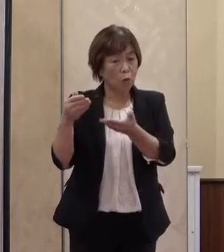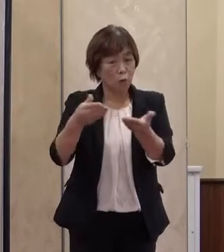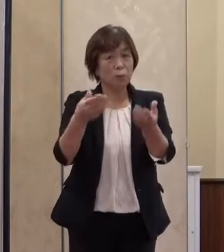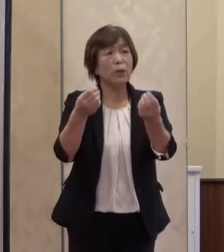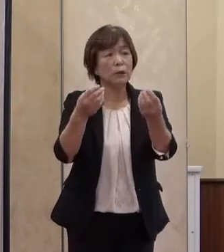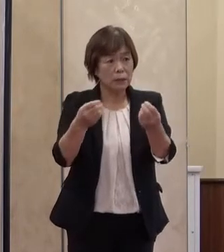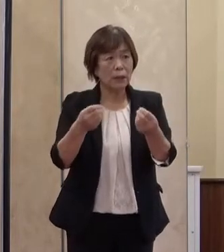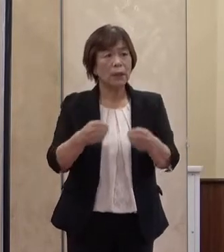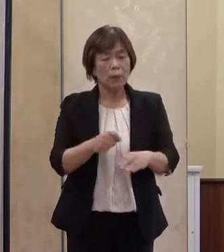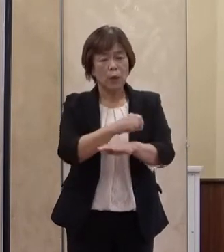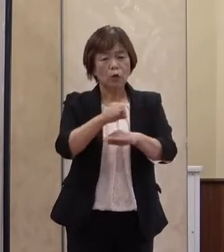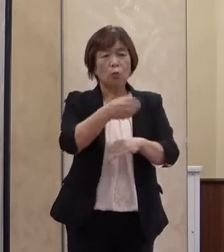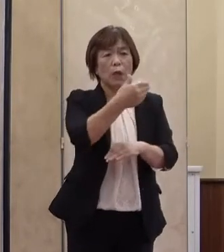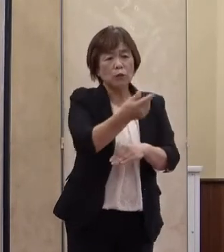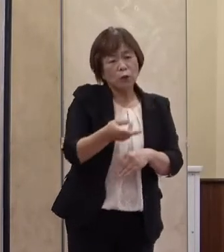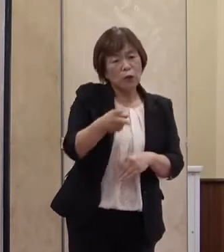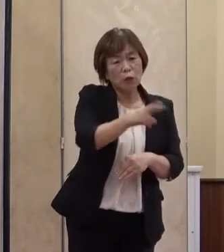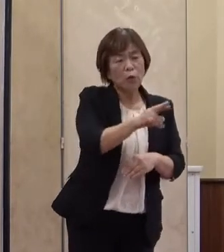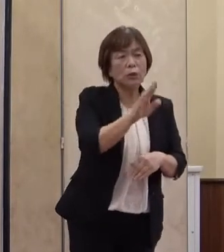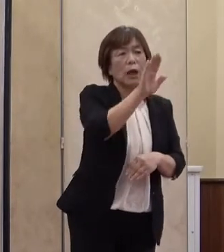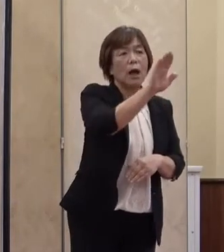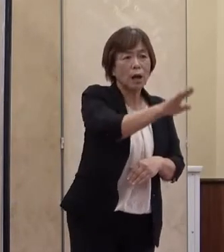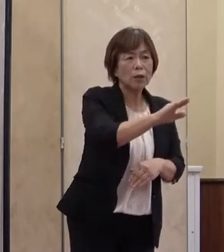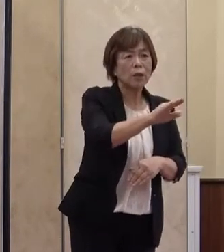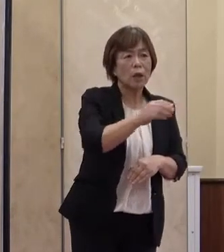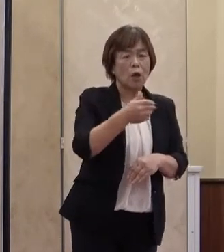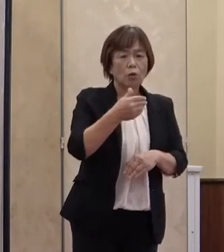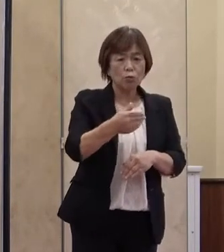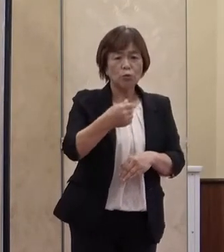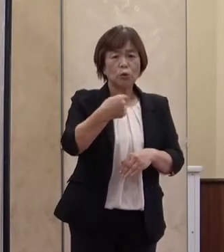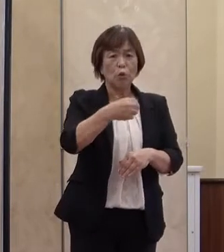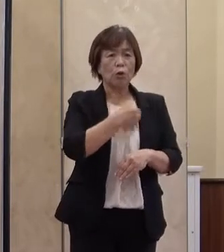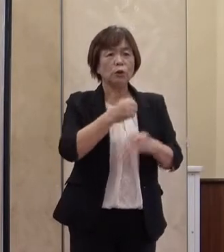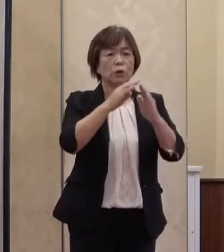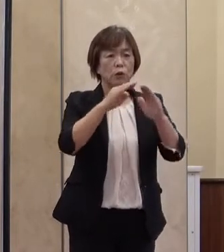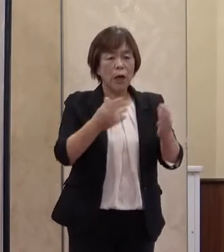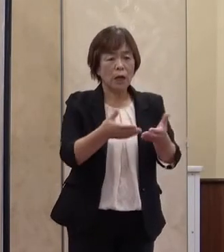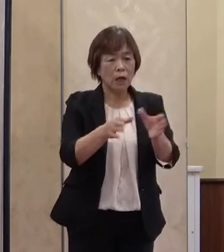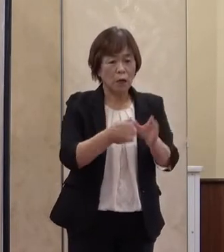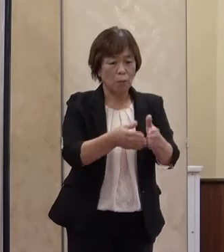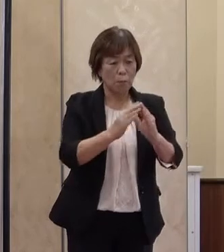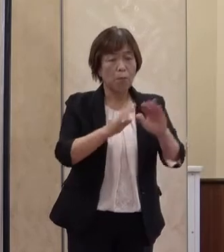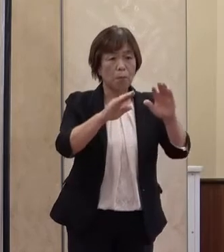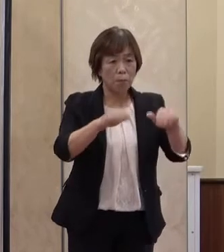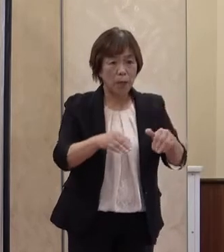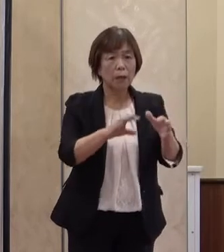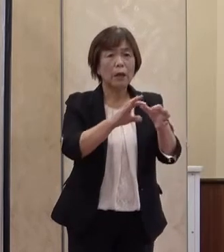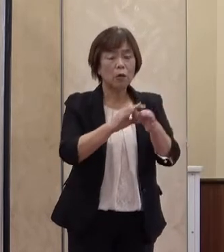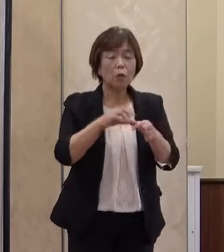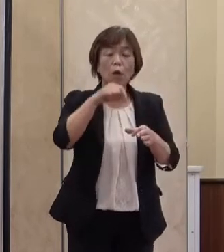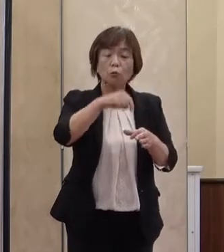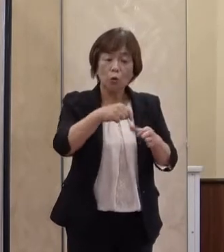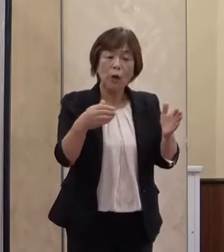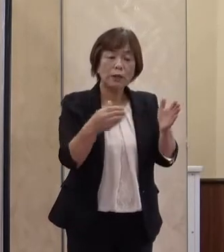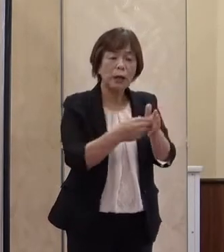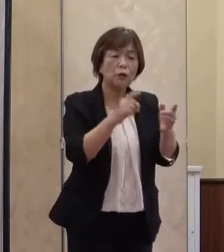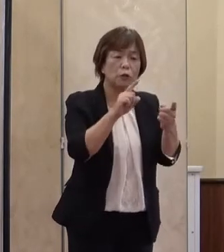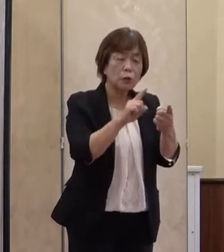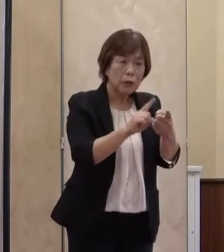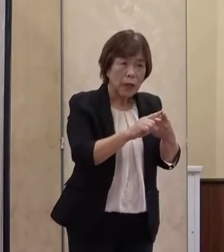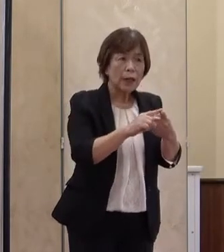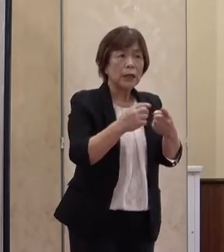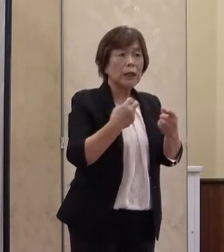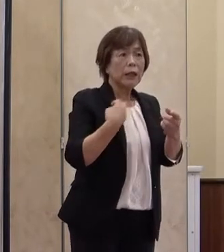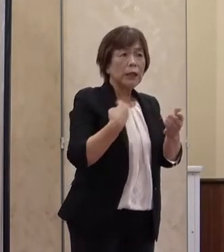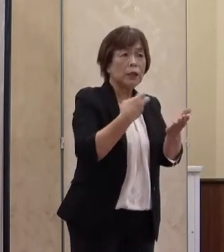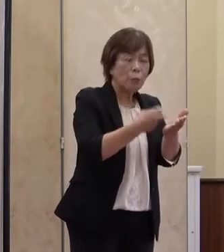特別区に移行した後も各、区教育委員会ができるわけなので、当然休校の最終決定権者というのは区になるか